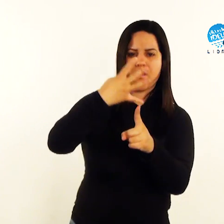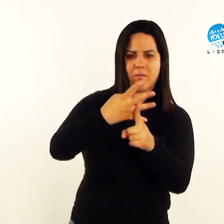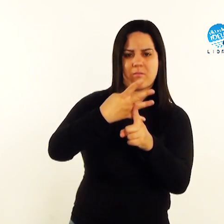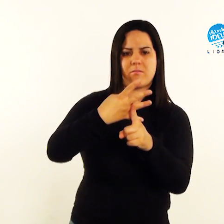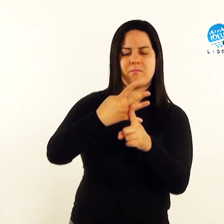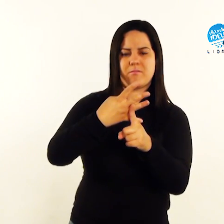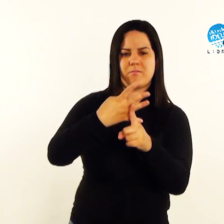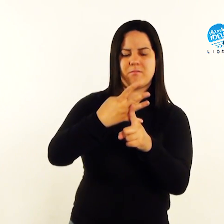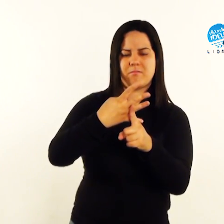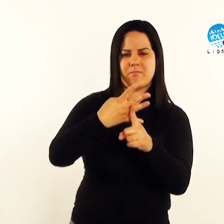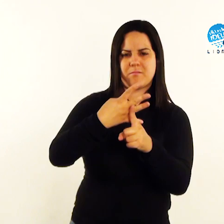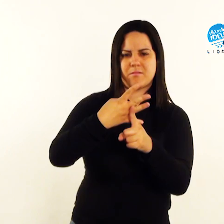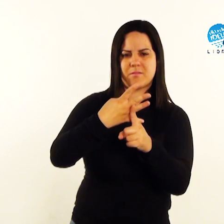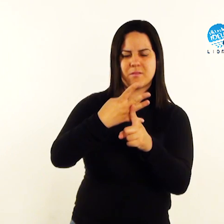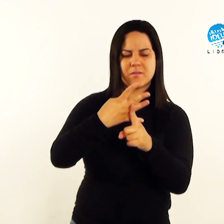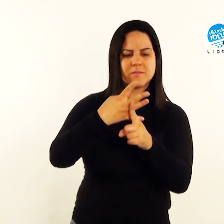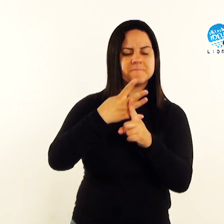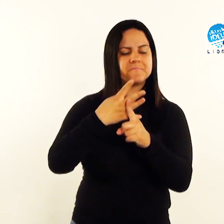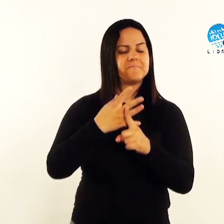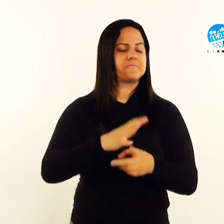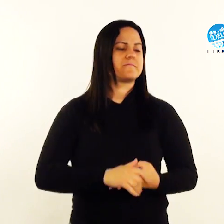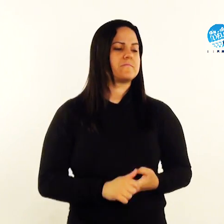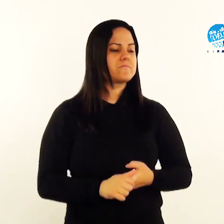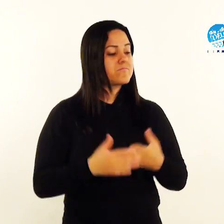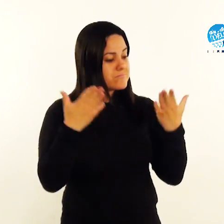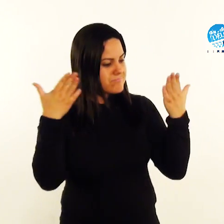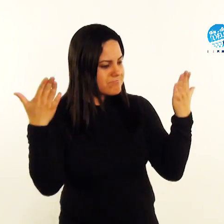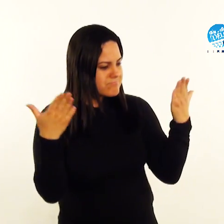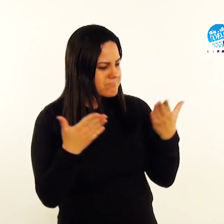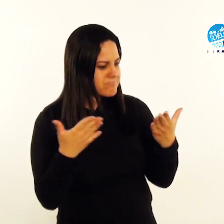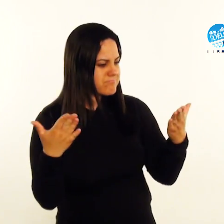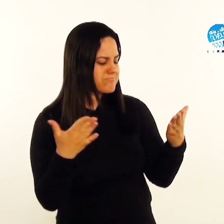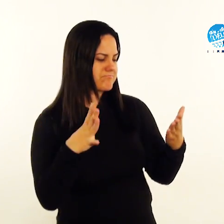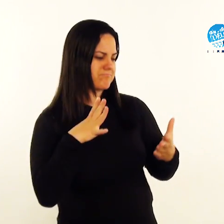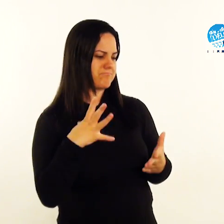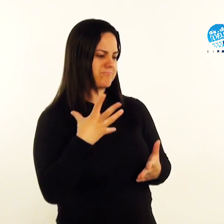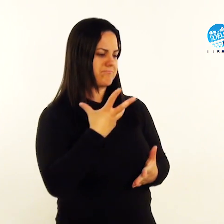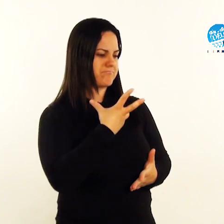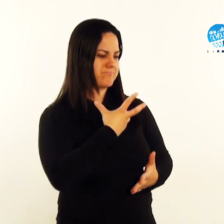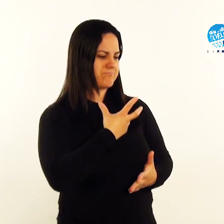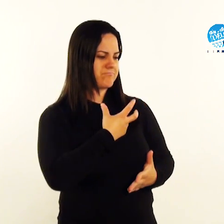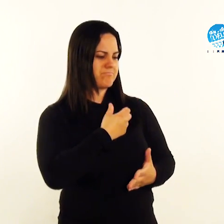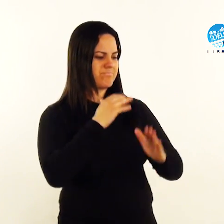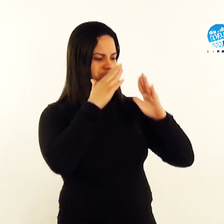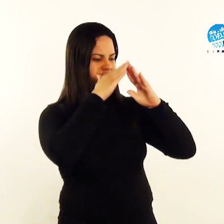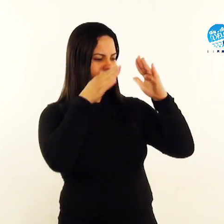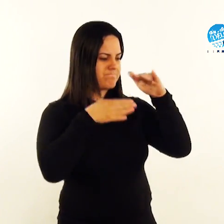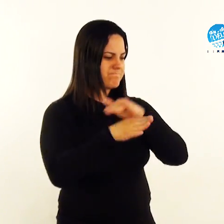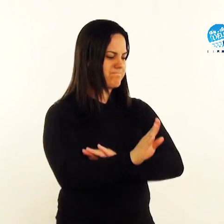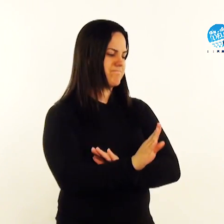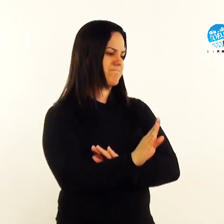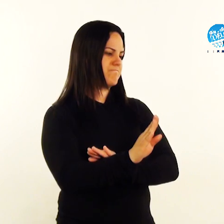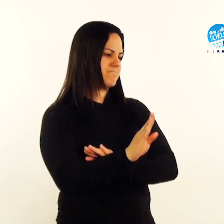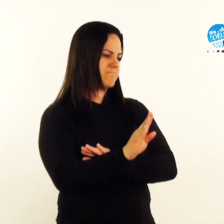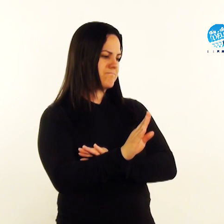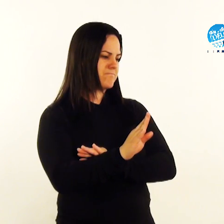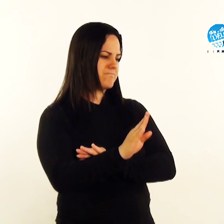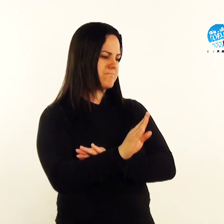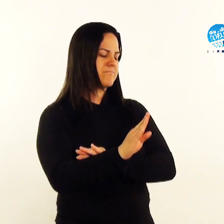vezes mais. E então Jesus disse: hoje a salvação entrou nesta casa, pois este